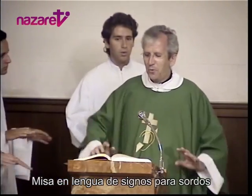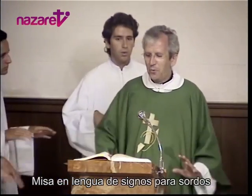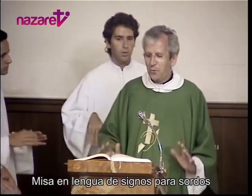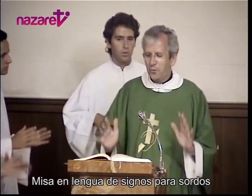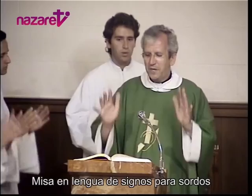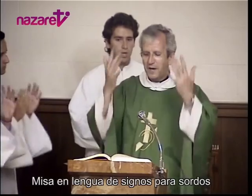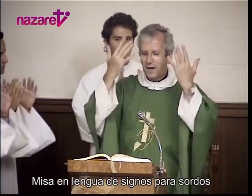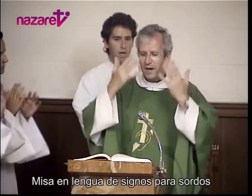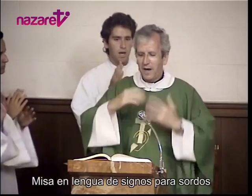Aleluya,